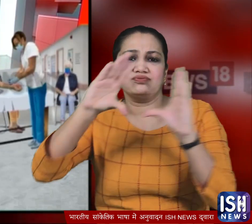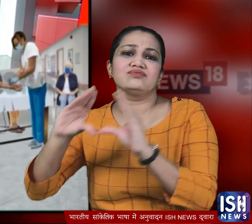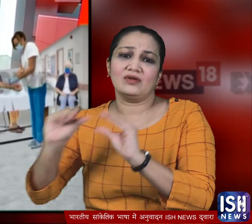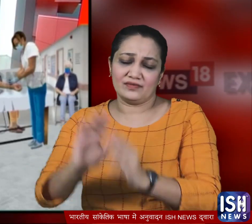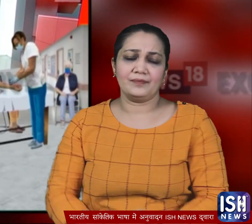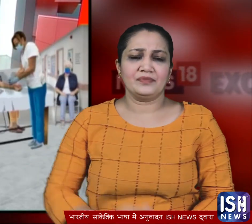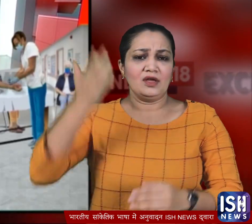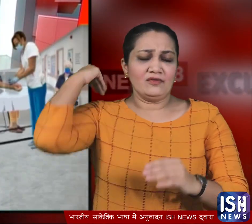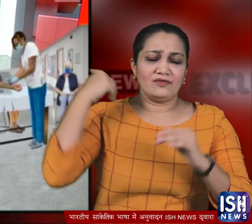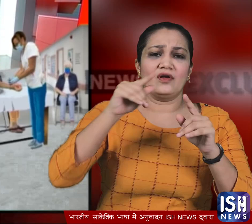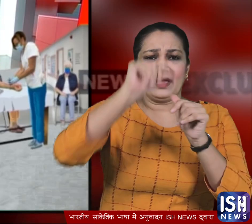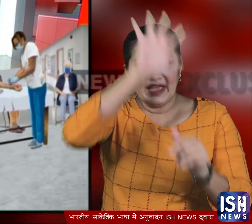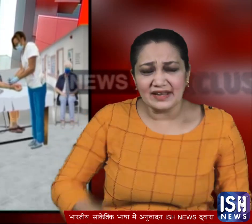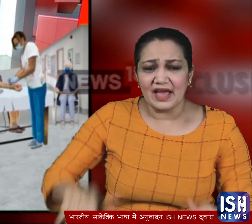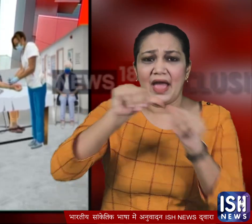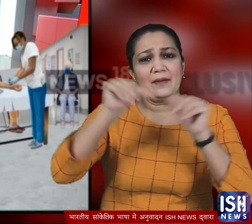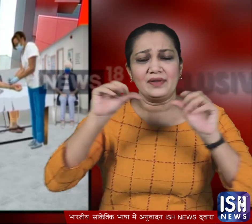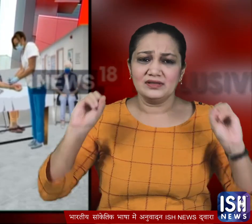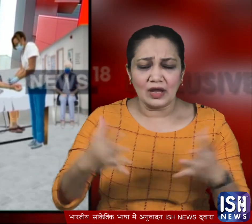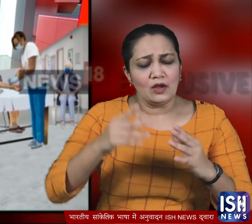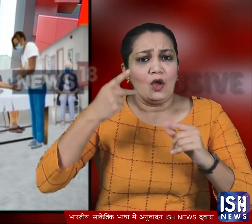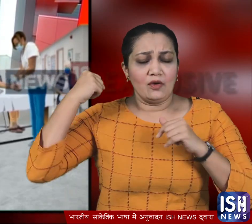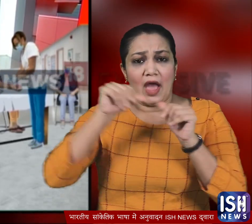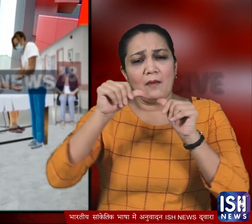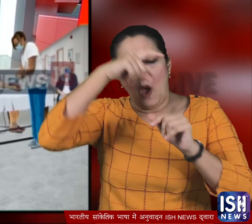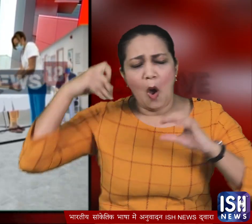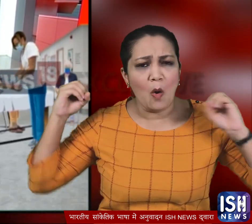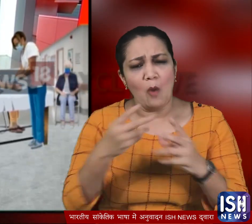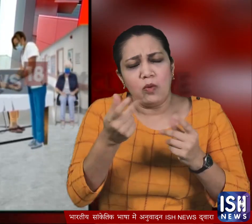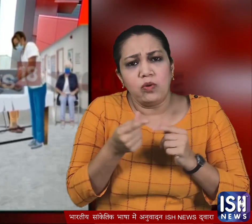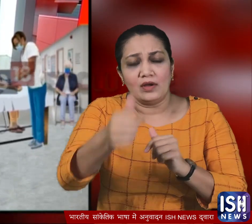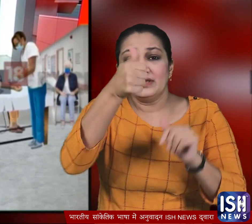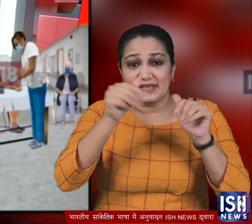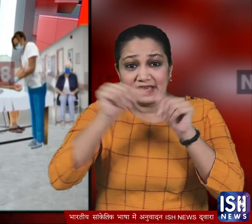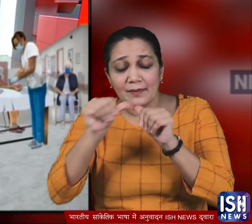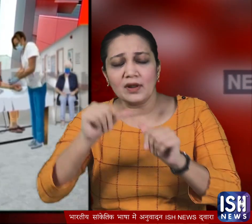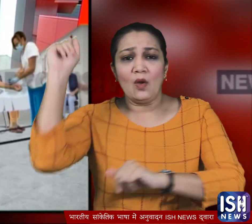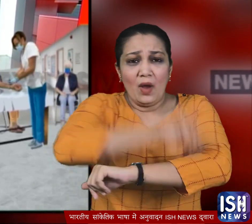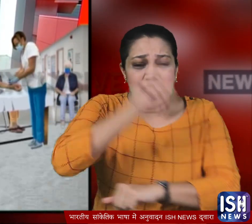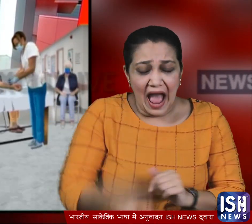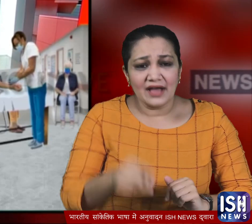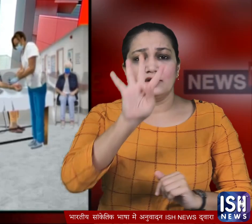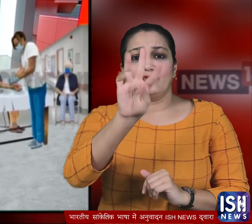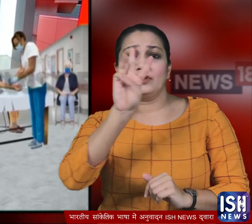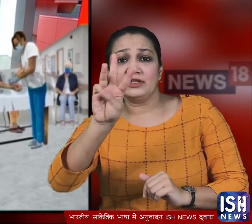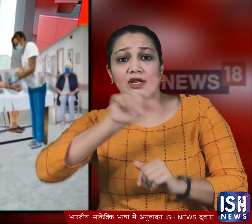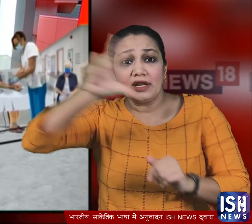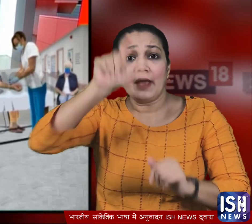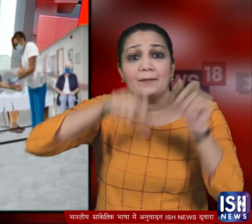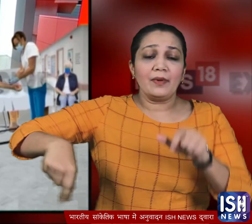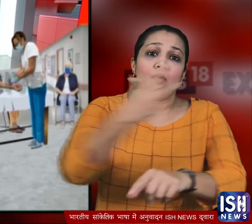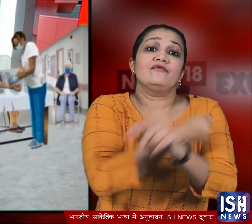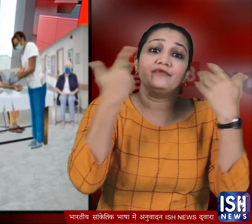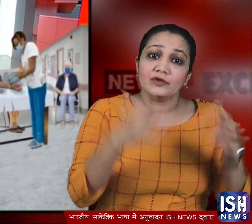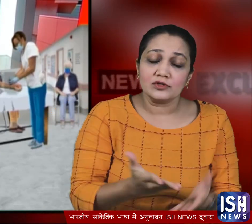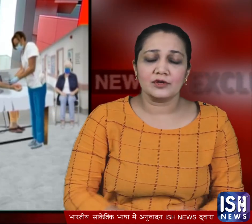गई। पिछले महीने पूरे देश में वैक्सीनेशन अभियान बहुत तेजी से चला और 6 अप्रैल को एक दिन में सबसे ज्यादा करीब 43 लाख लोगों को वैक्सीन